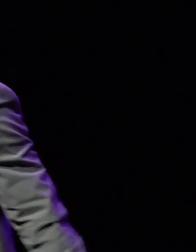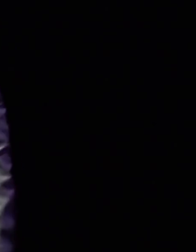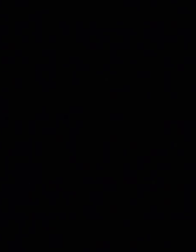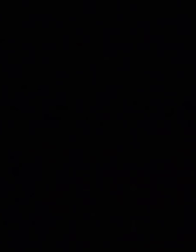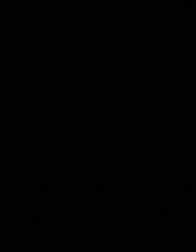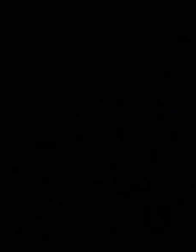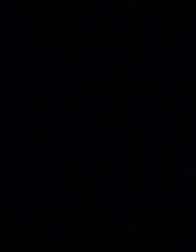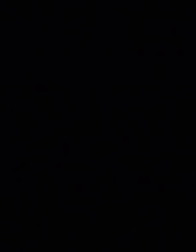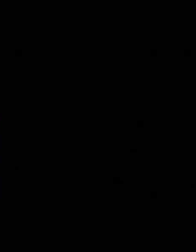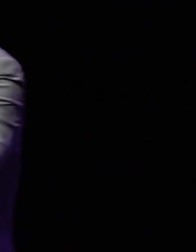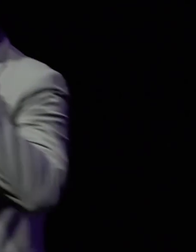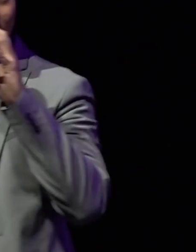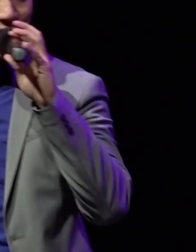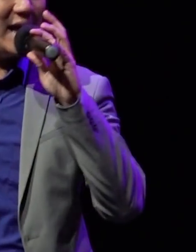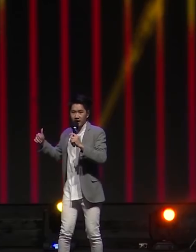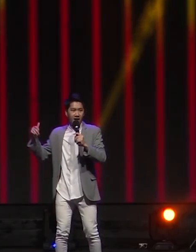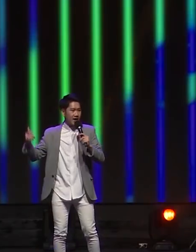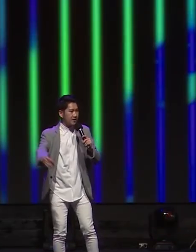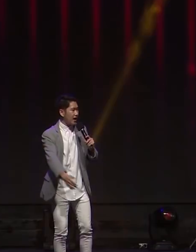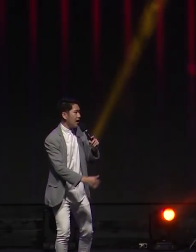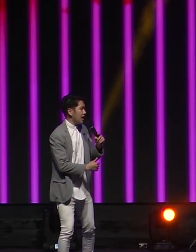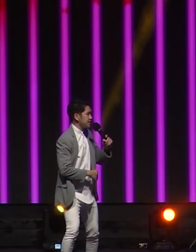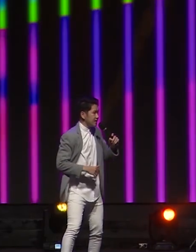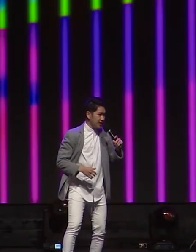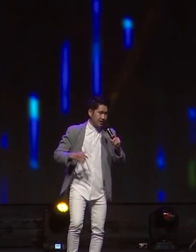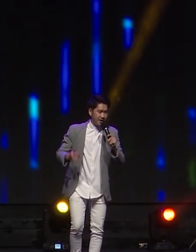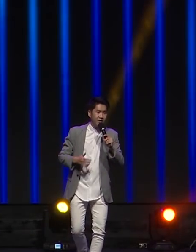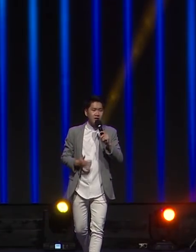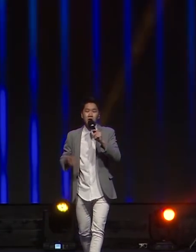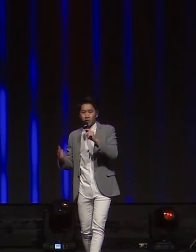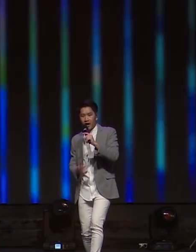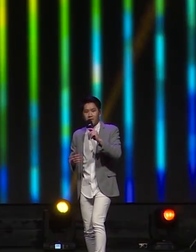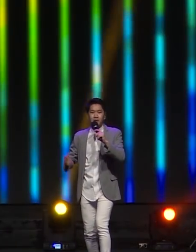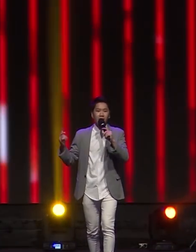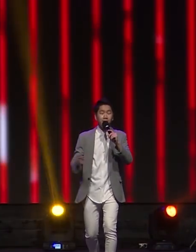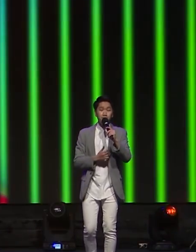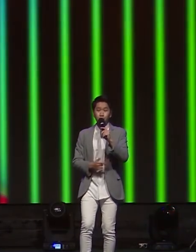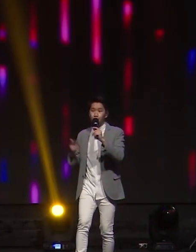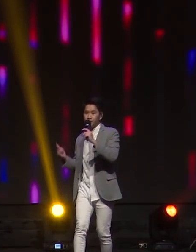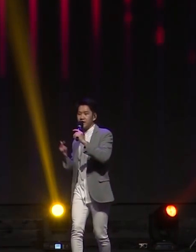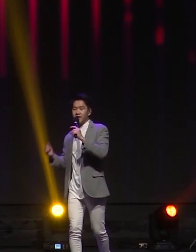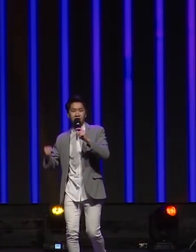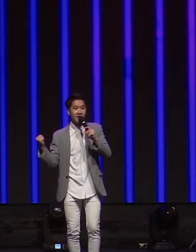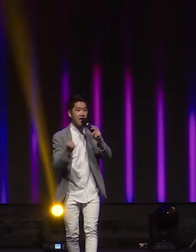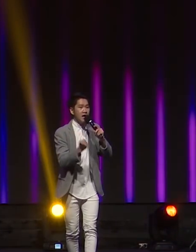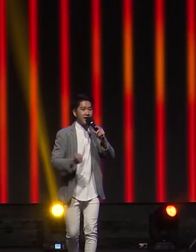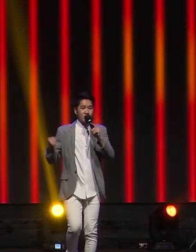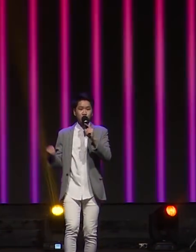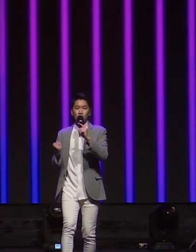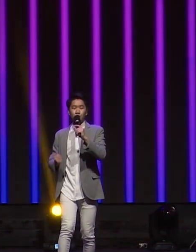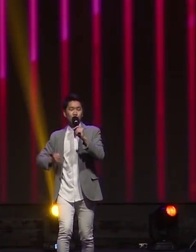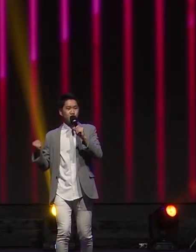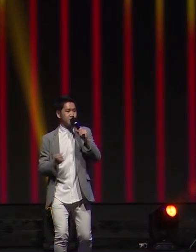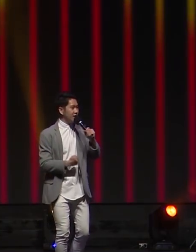kau adalah setia dan adil. Kau kan mengampuni